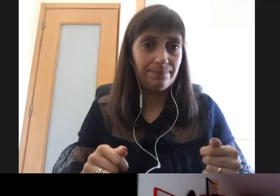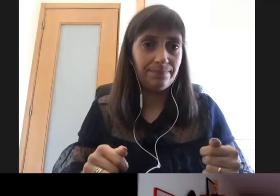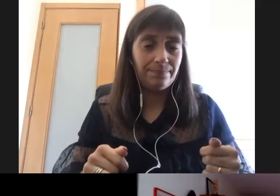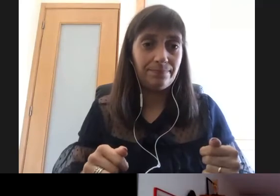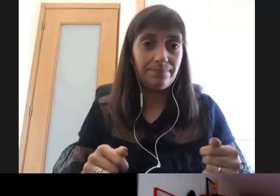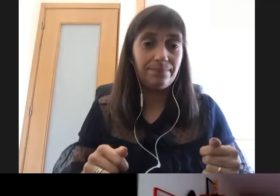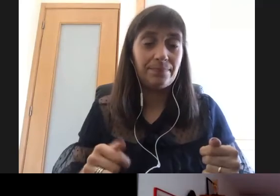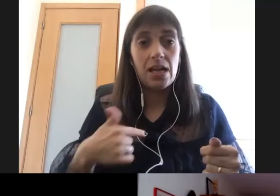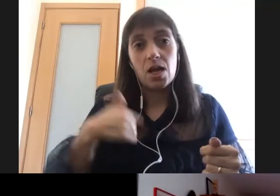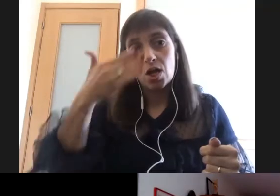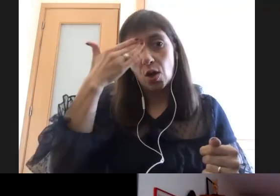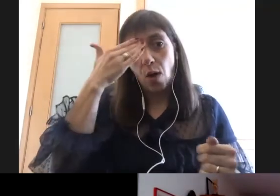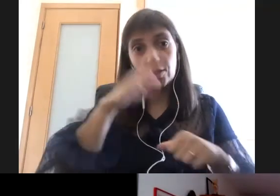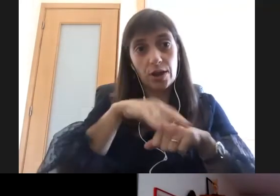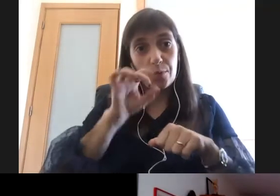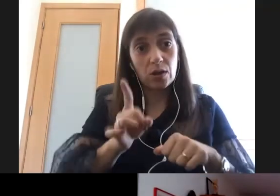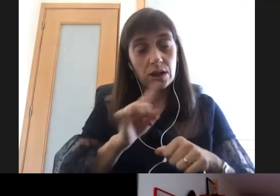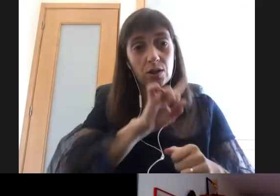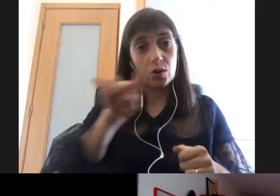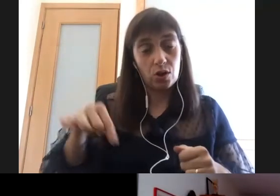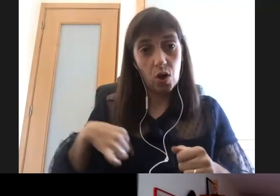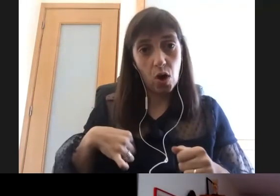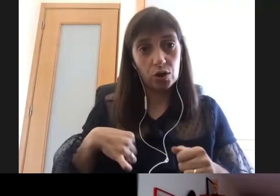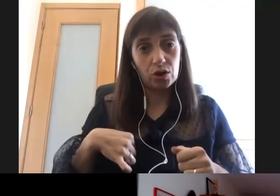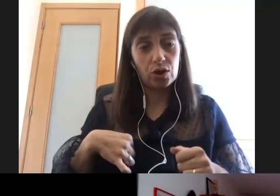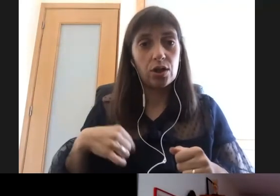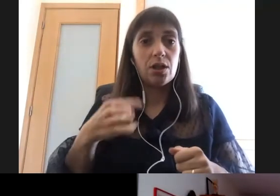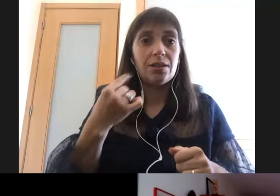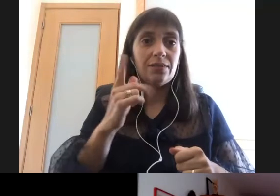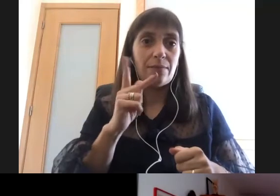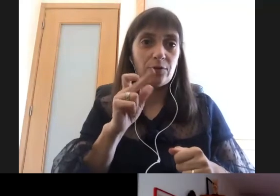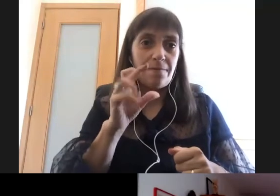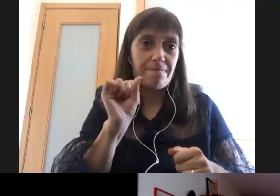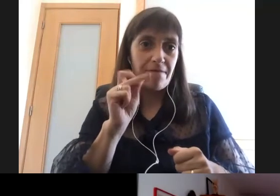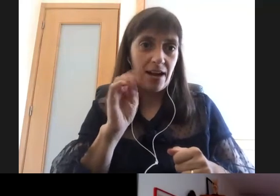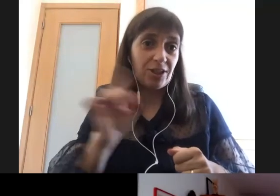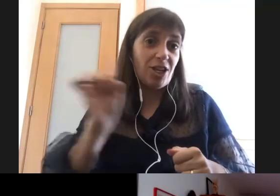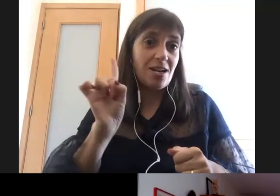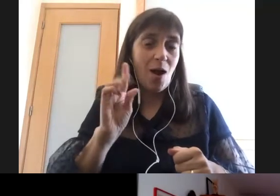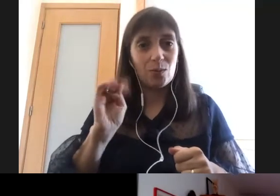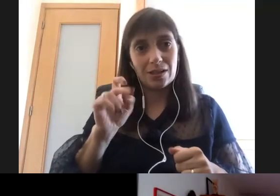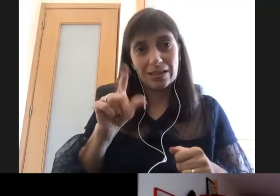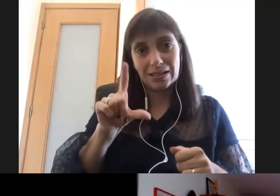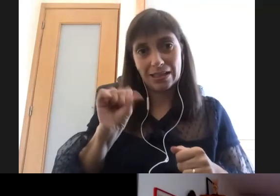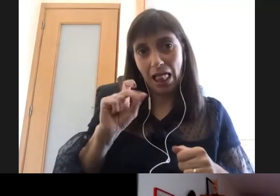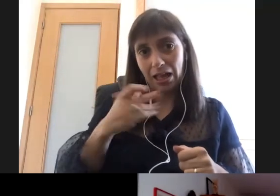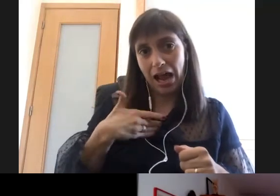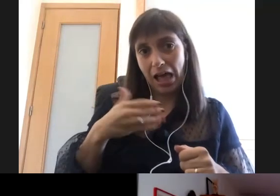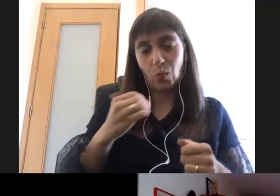E eu acho que é por isso mesmo que nós tivemos Getúlio Vargas e não Plínio Salgado. Porque, veja,